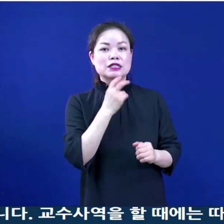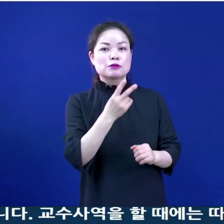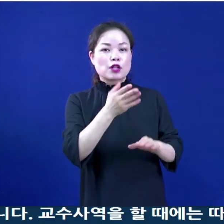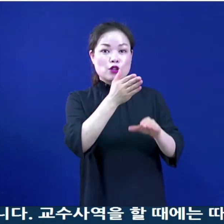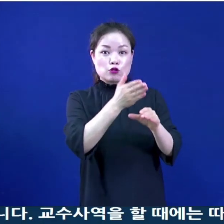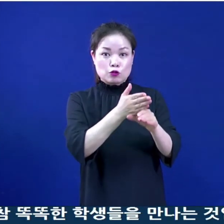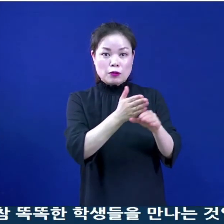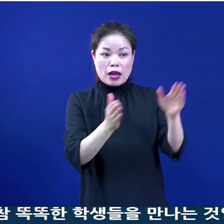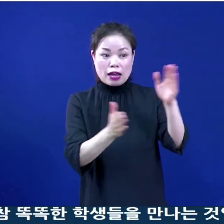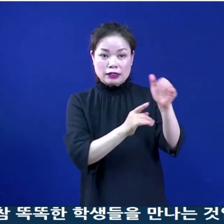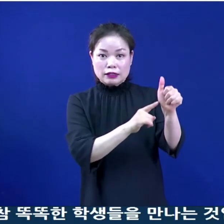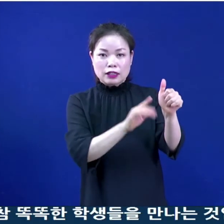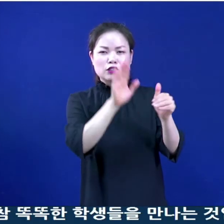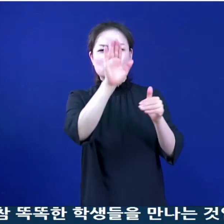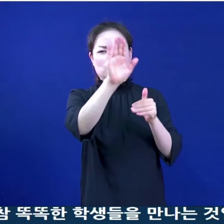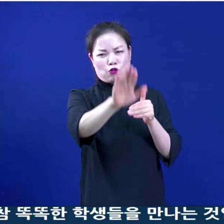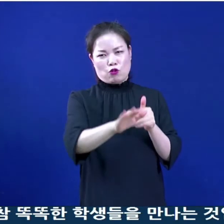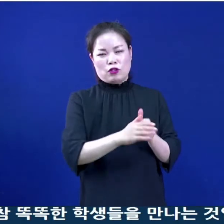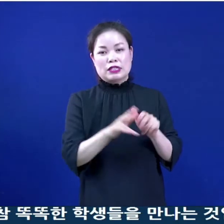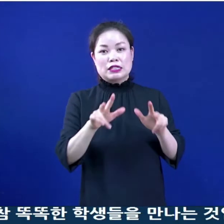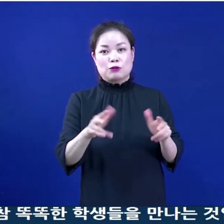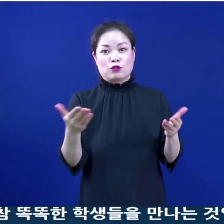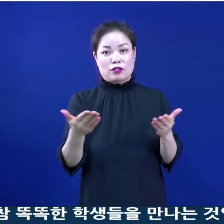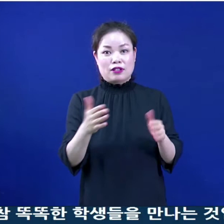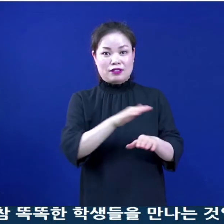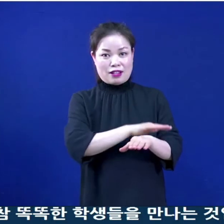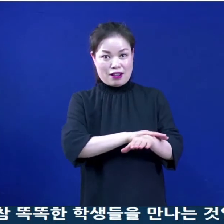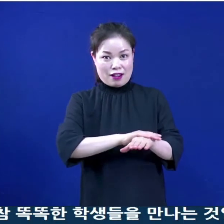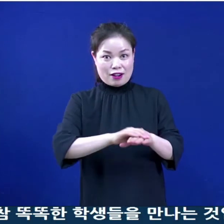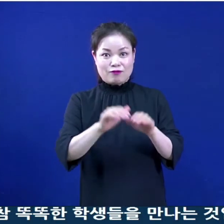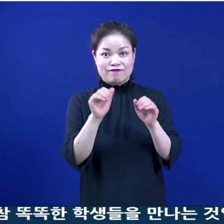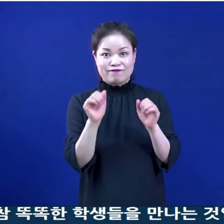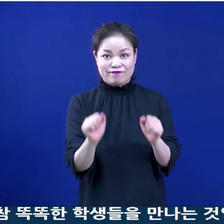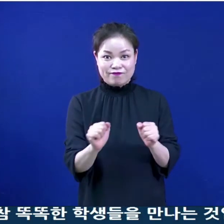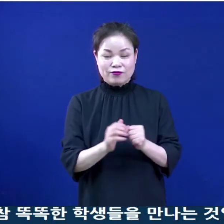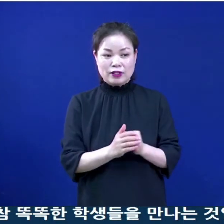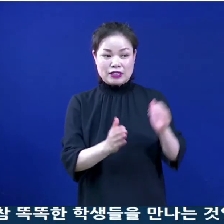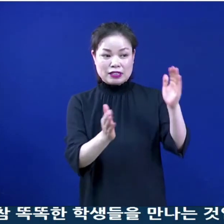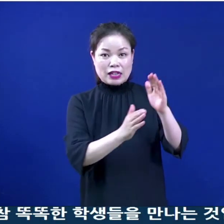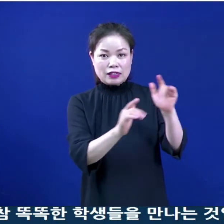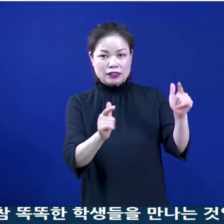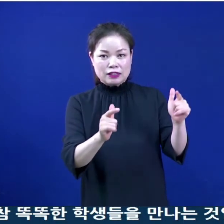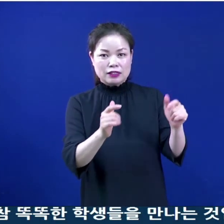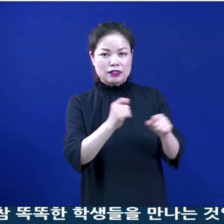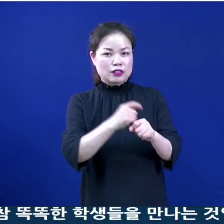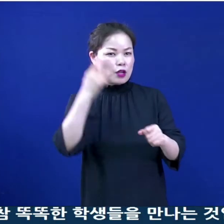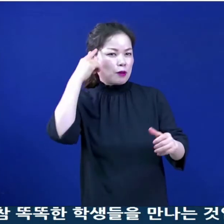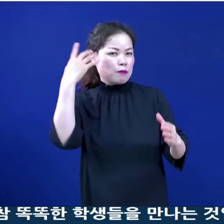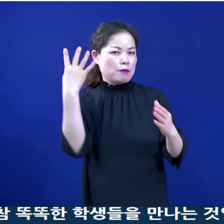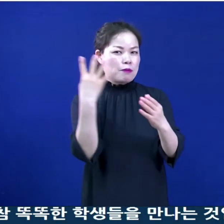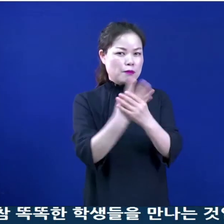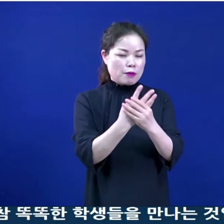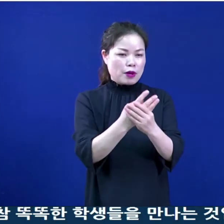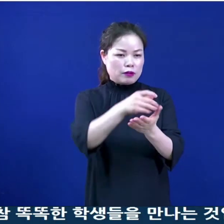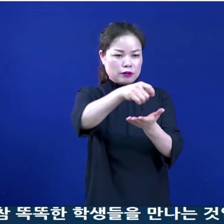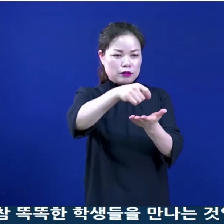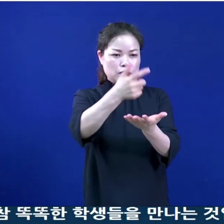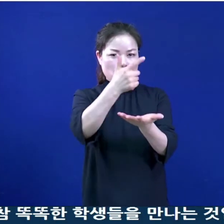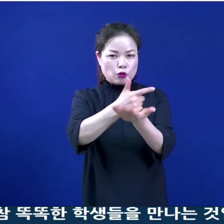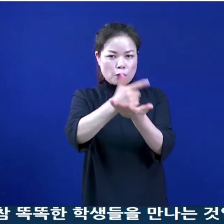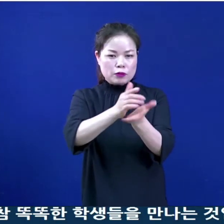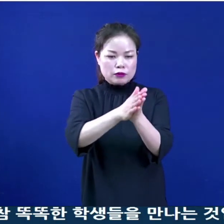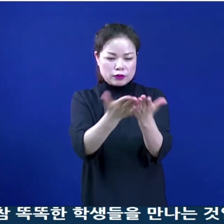학생이었고 그 이후로 아주 지금도 사역을 잘하고 있는데 이 학생이 석사학위 논문을 저랑 같이 썼고 저의